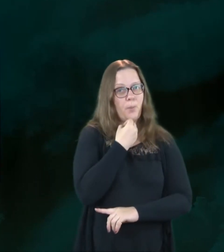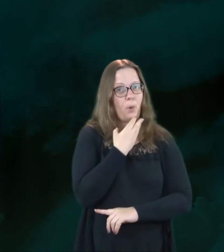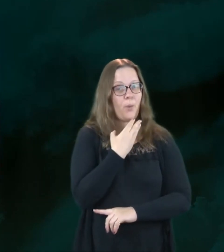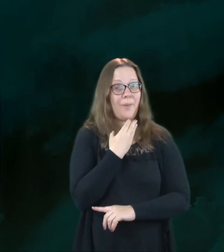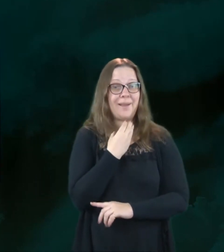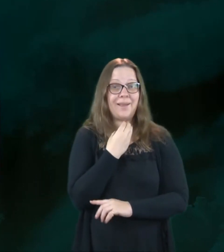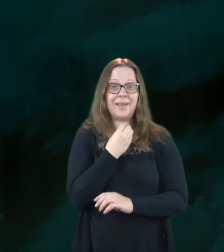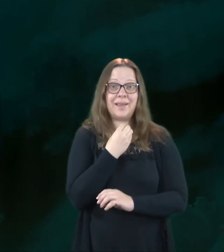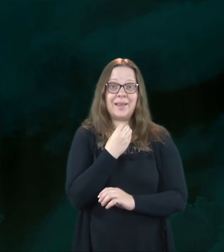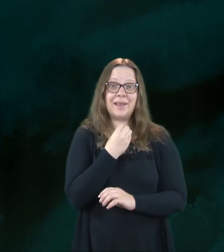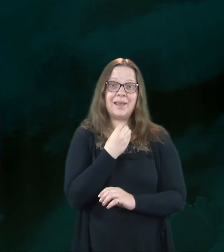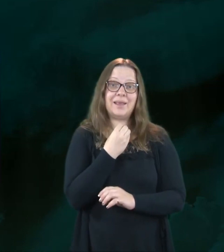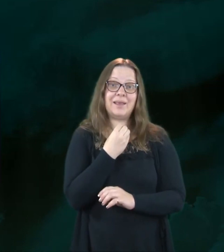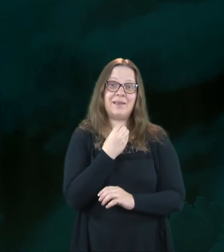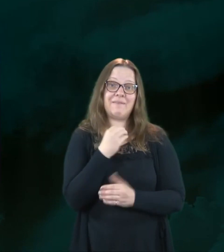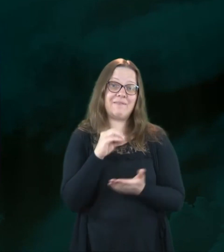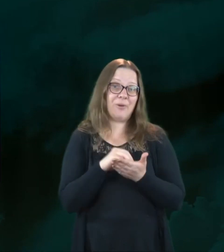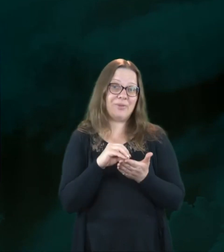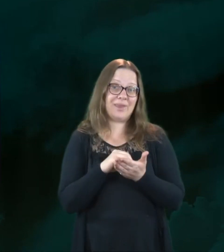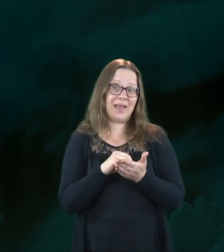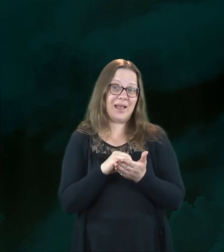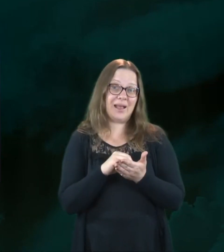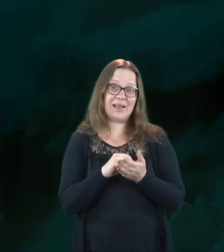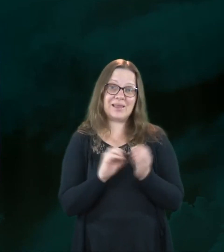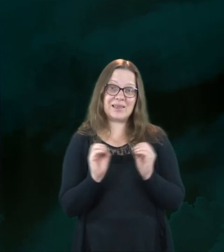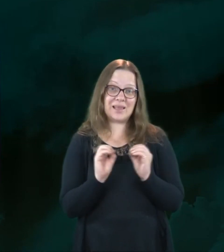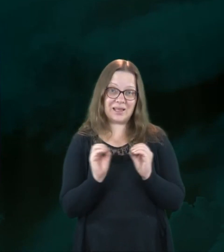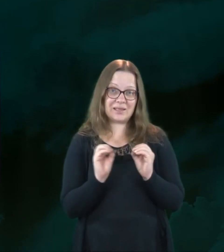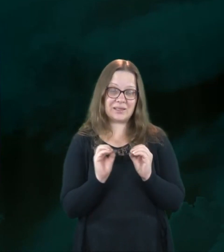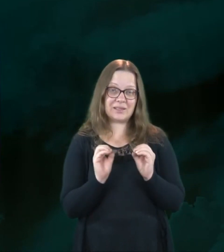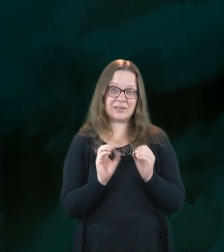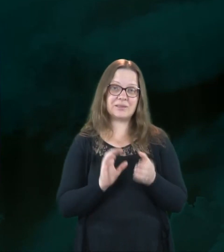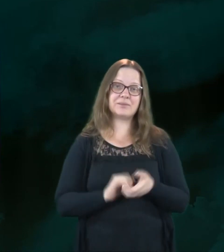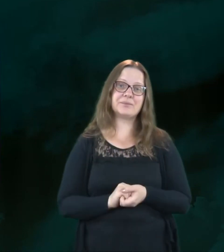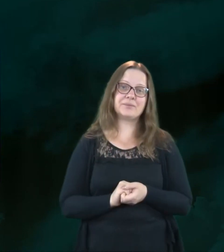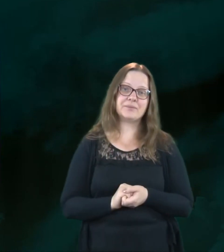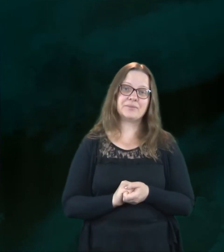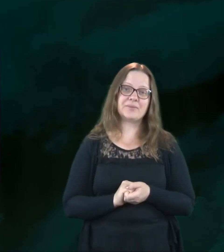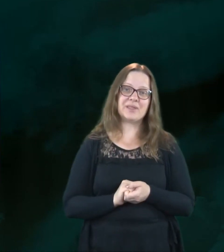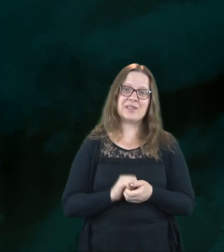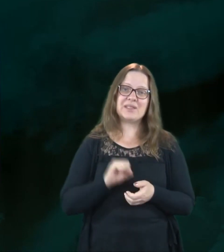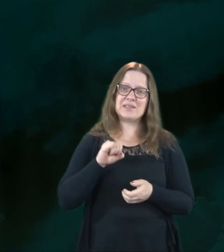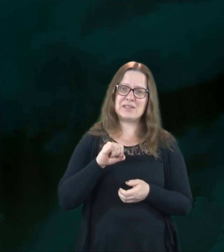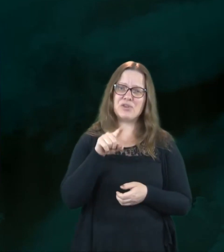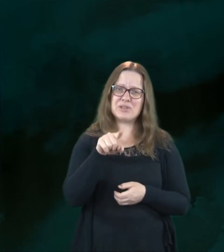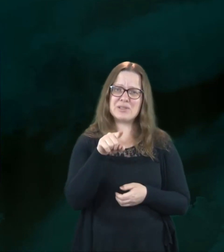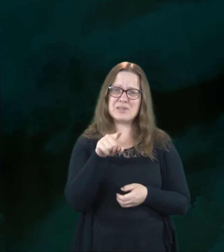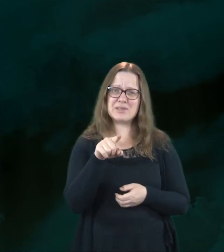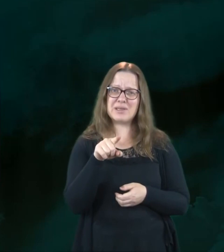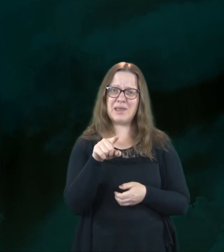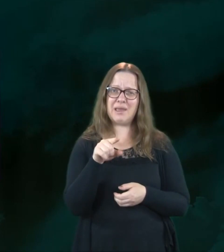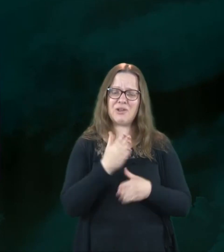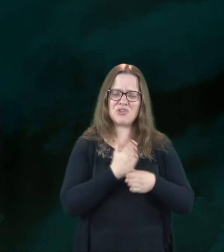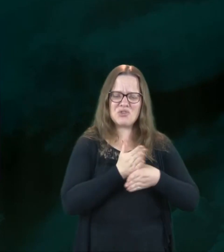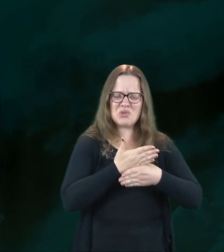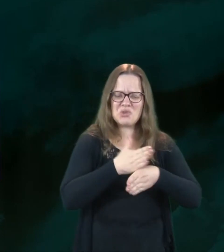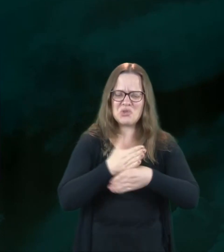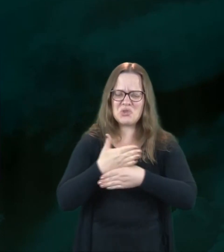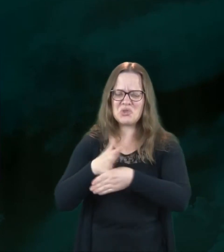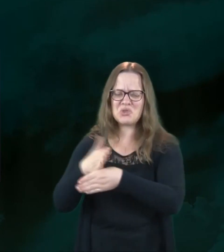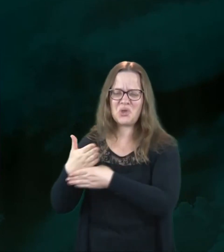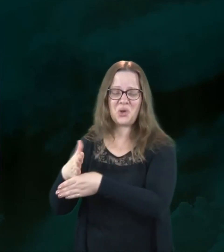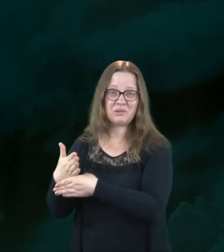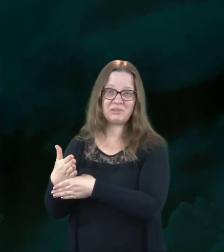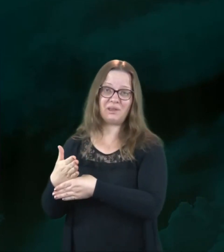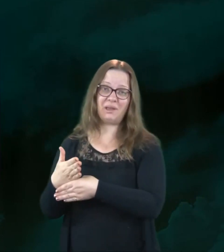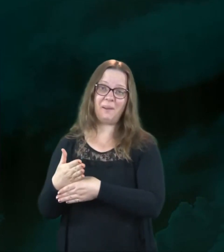é o descanso. Se você é uma ovelha desconectada, solta, desgarrada, não tem descanso. Mas se